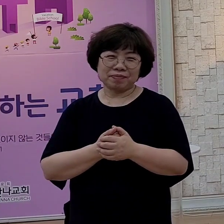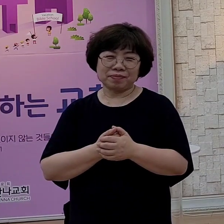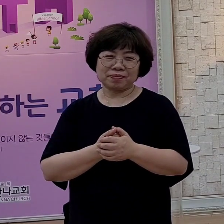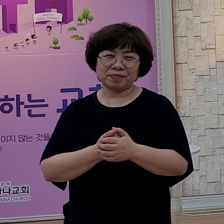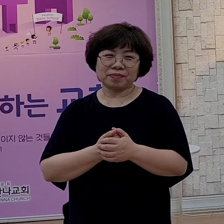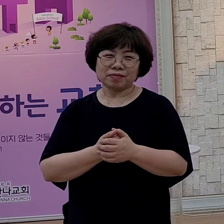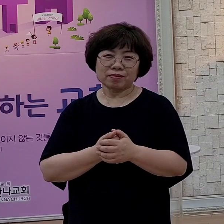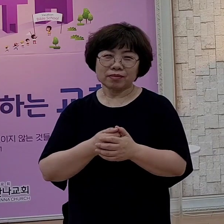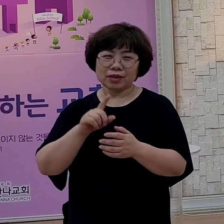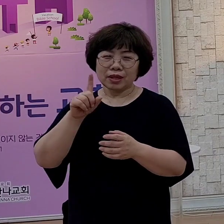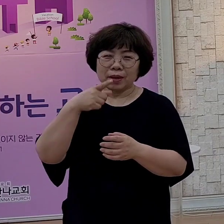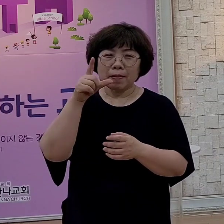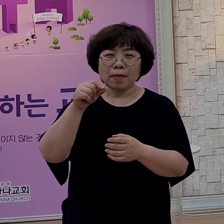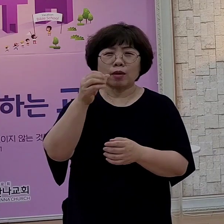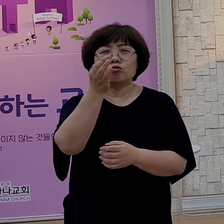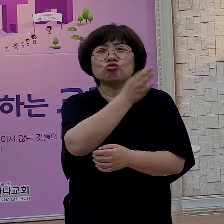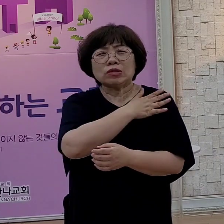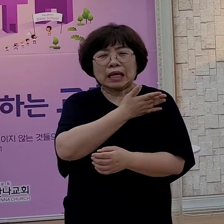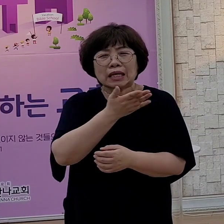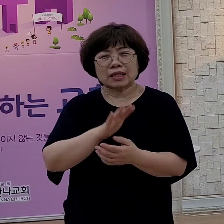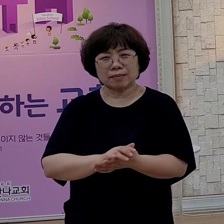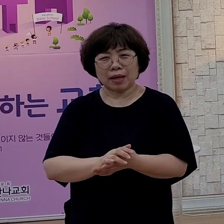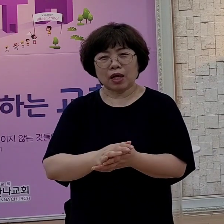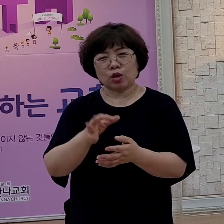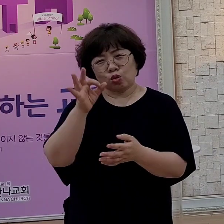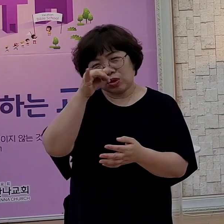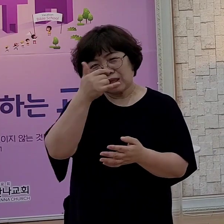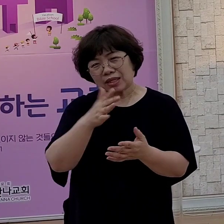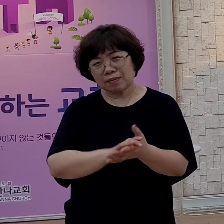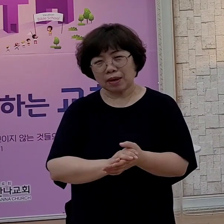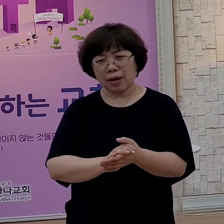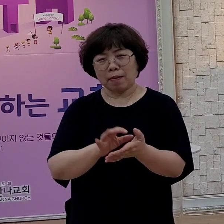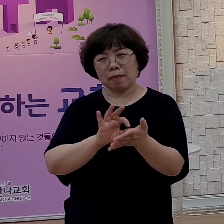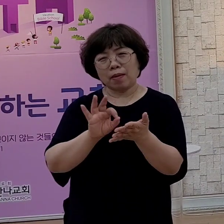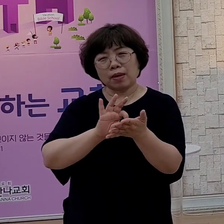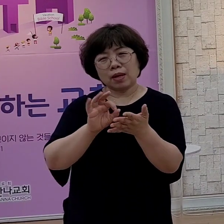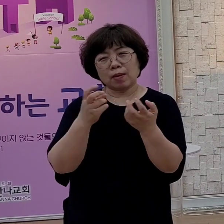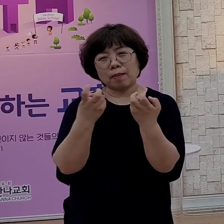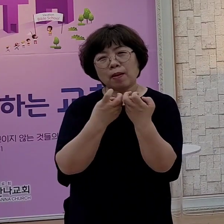여러분, 이 이야기가 주는 교훈이 엄청납니다.